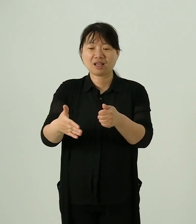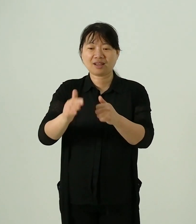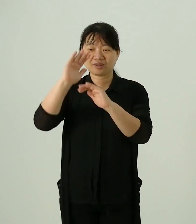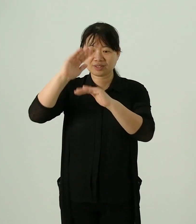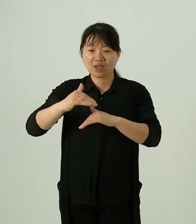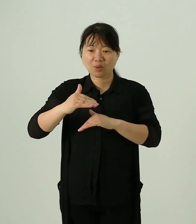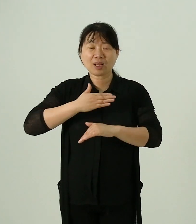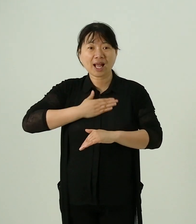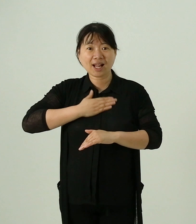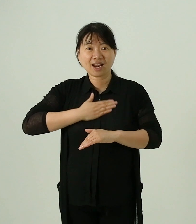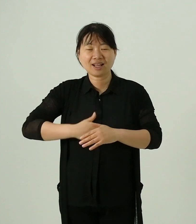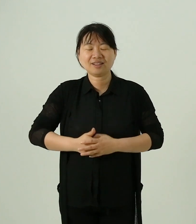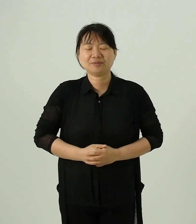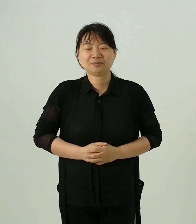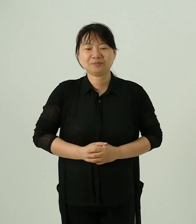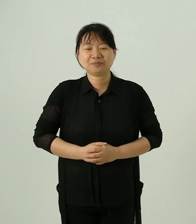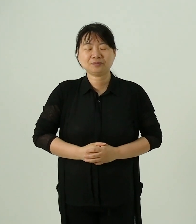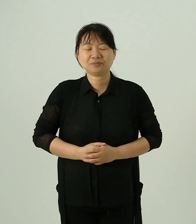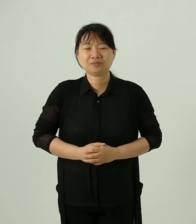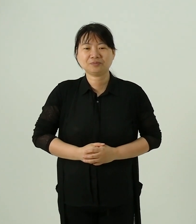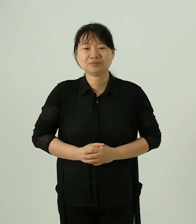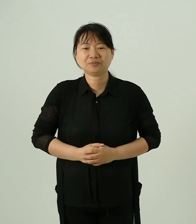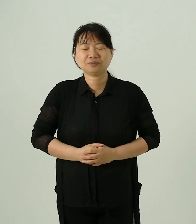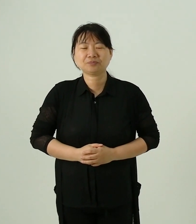뜻인지 아시겠죠? 자, 보세요.